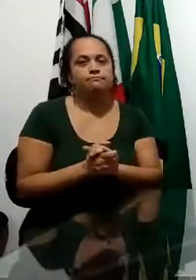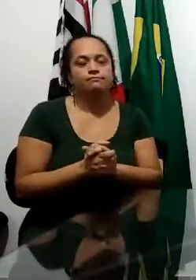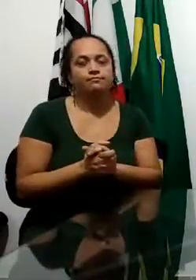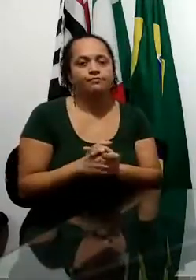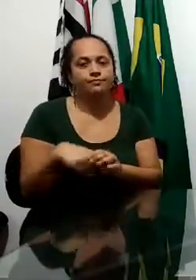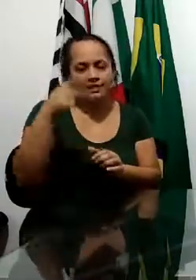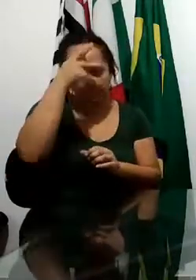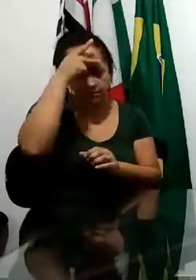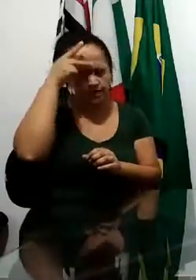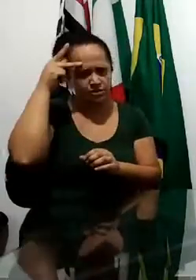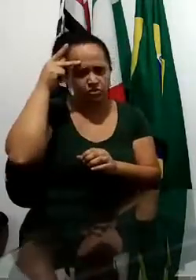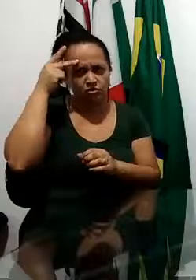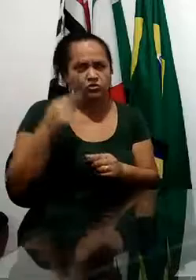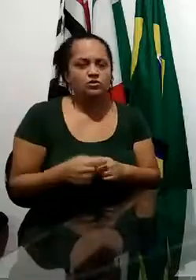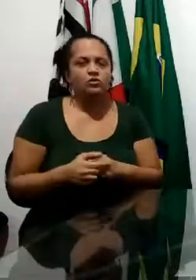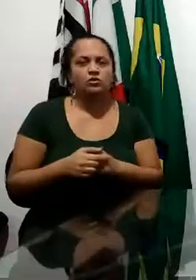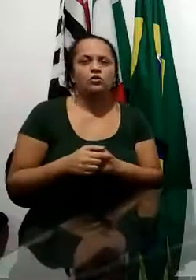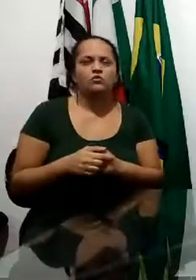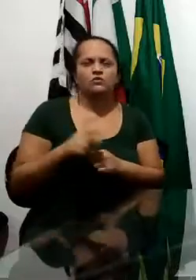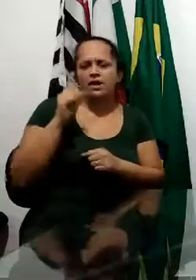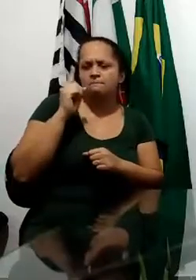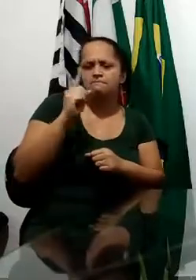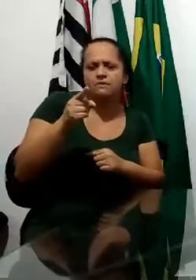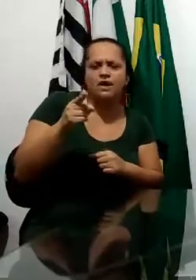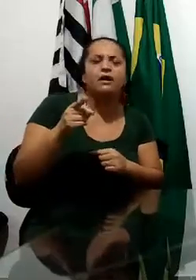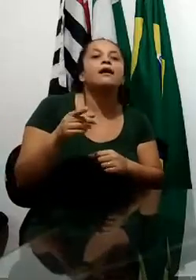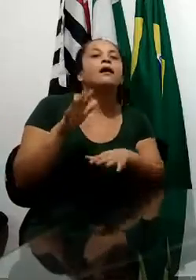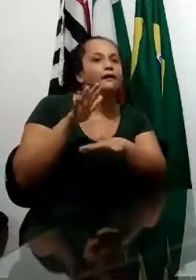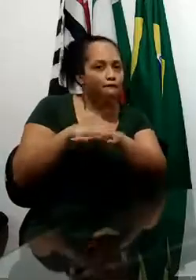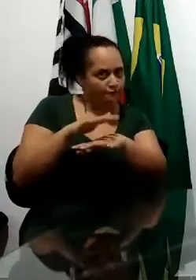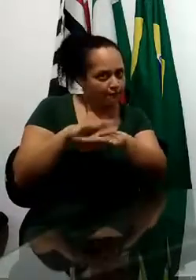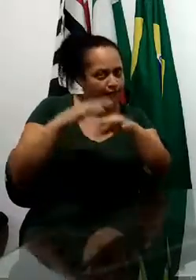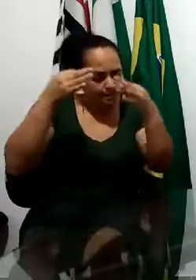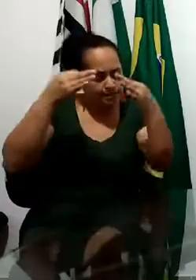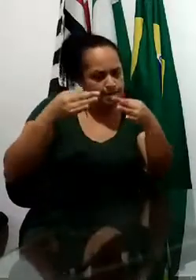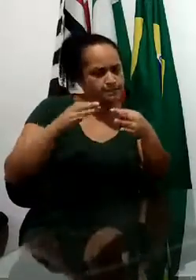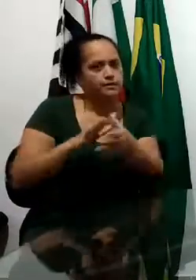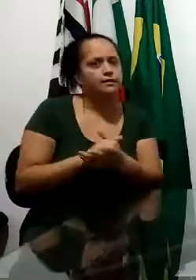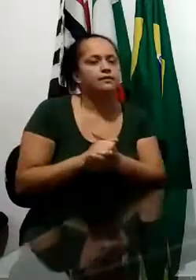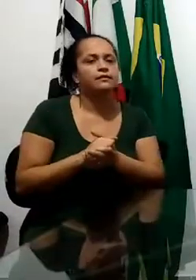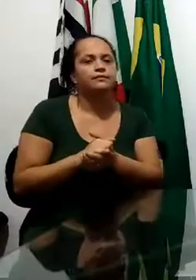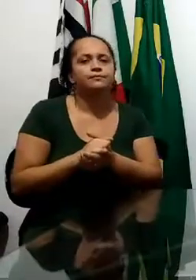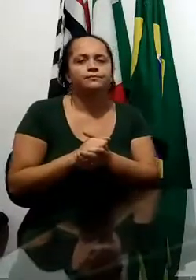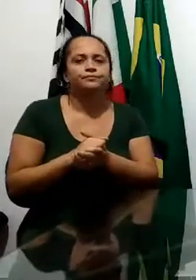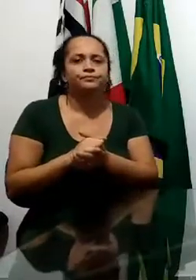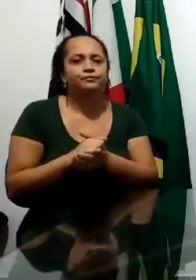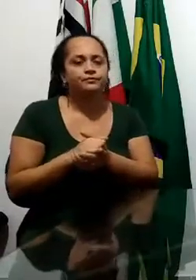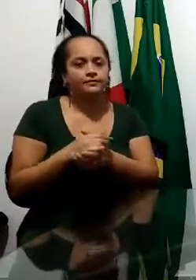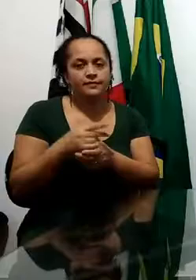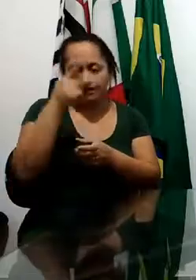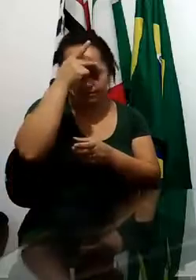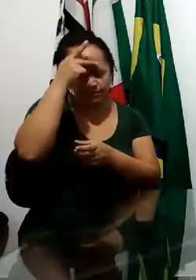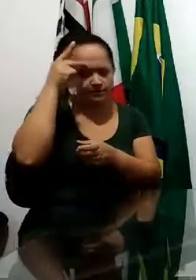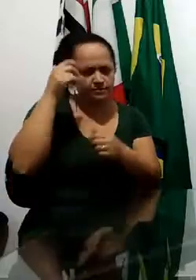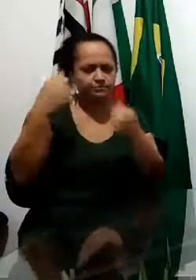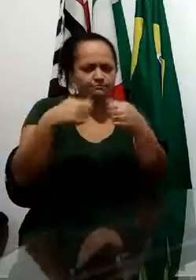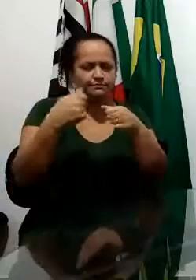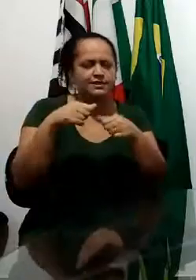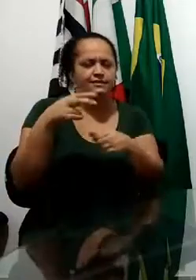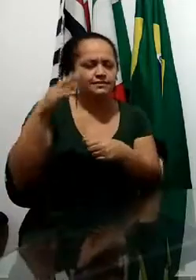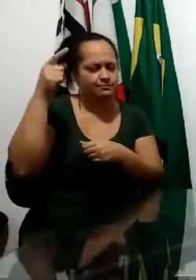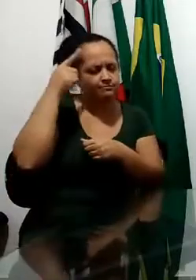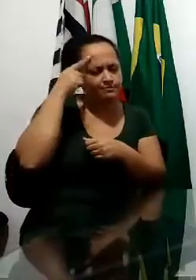Aquele que exorta, faça com liberalidade. O que preside, com diligência. E aquele